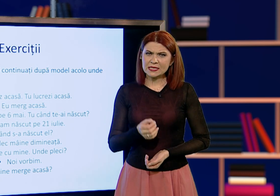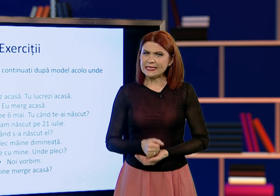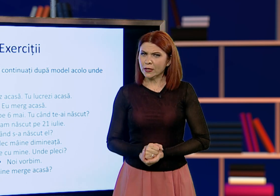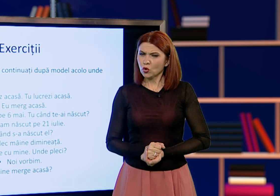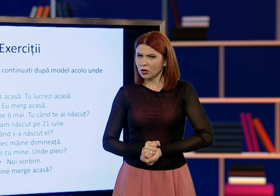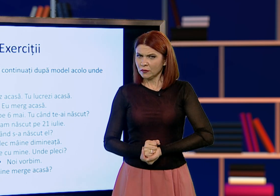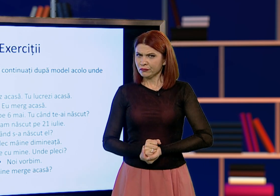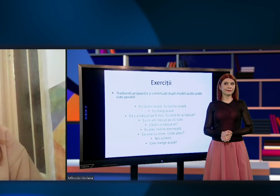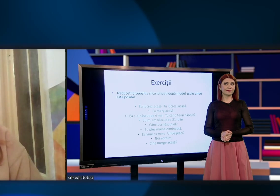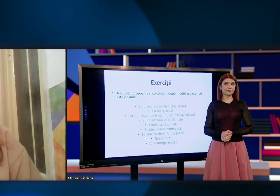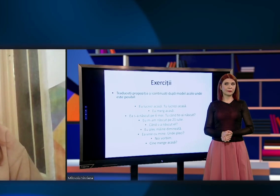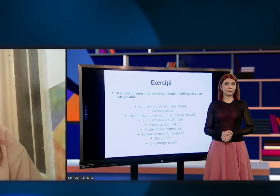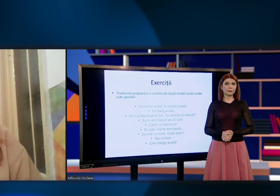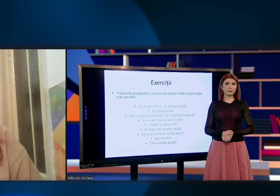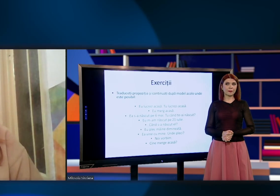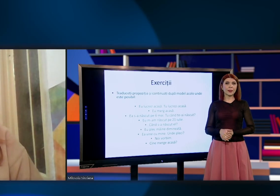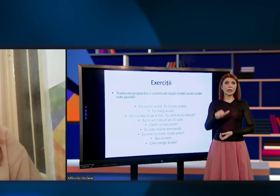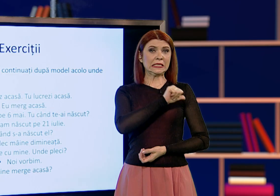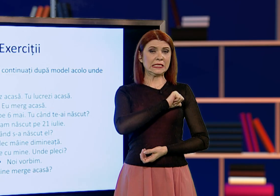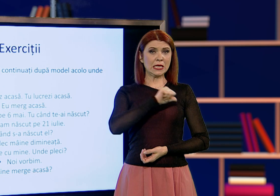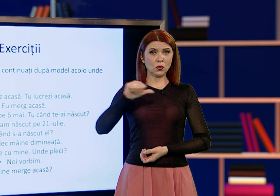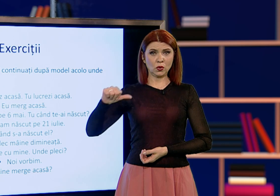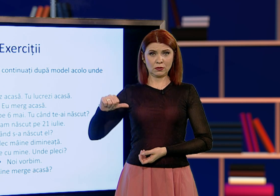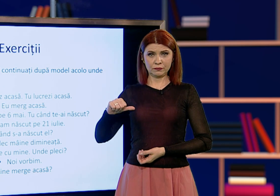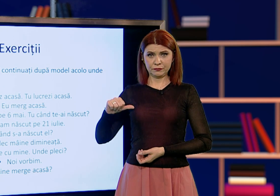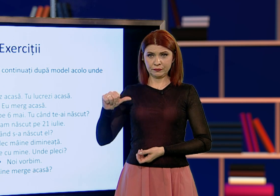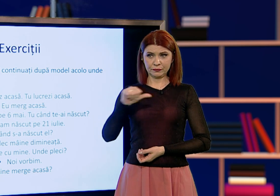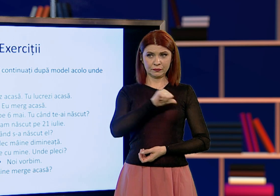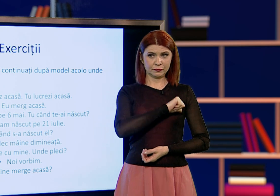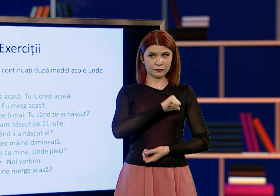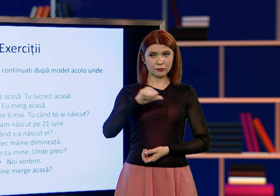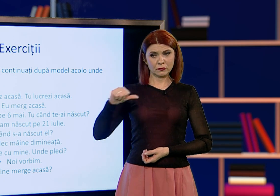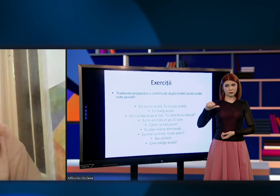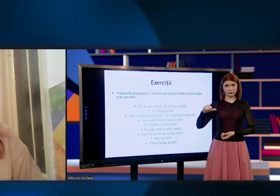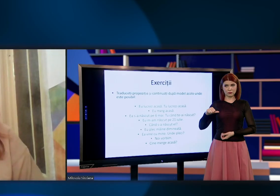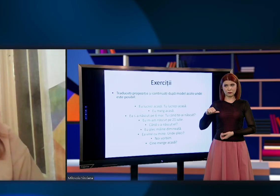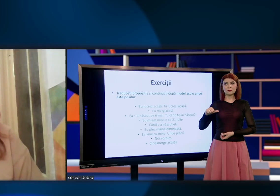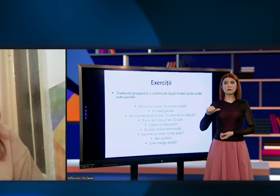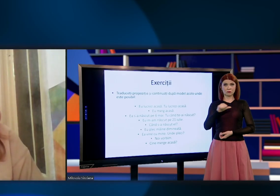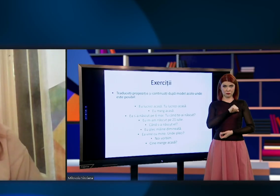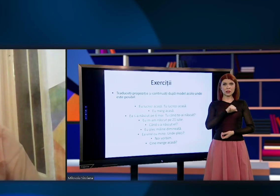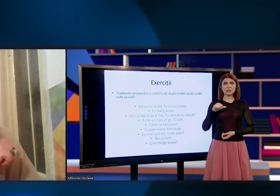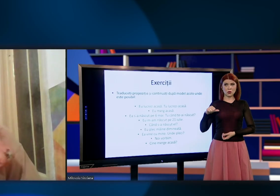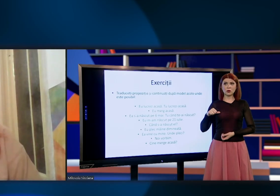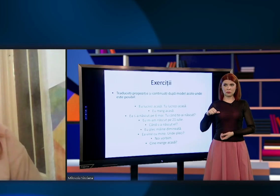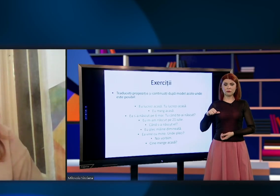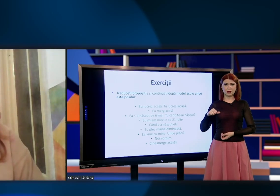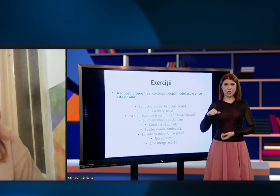spus singur singur singură singură singură da